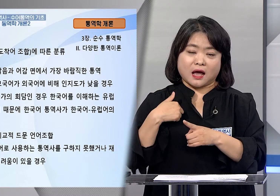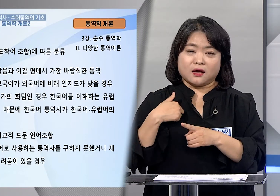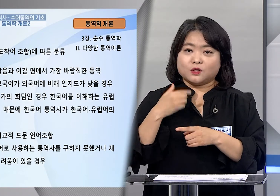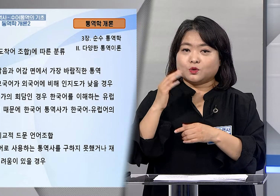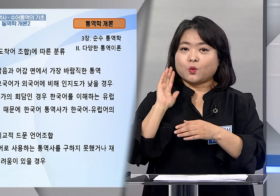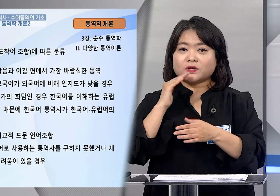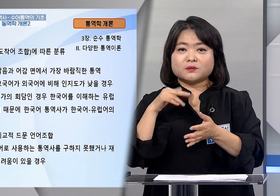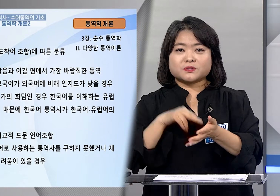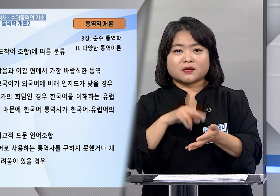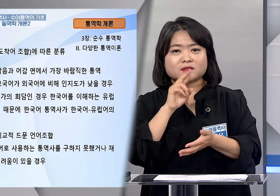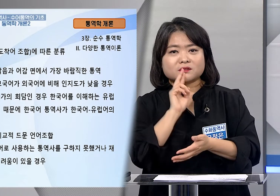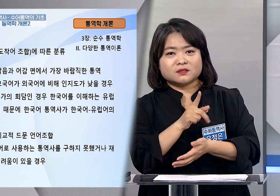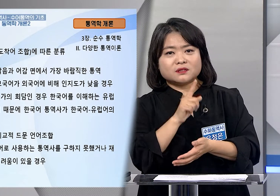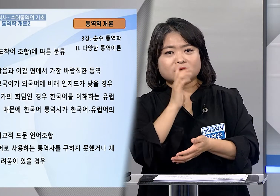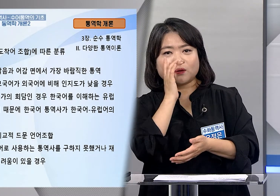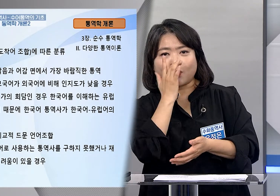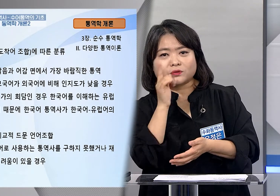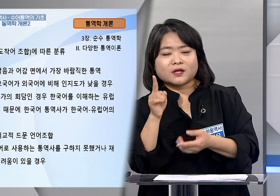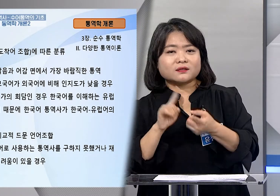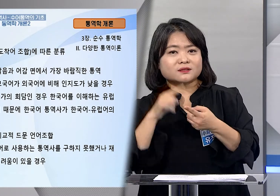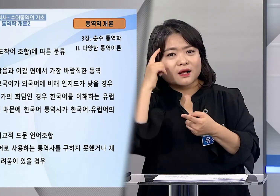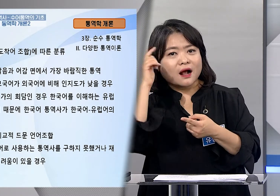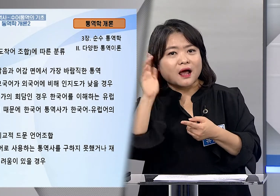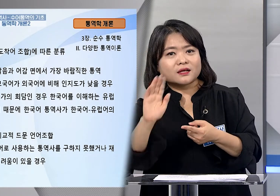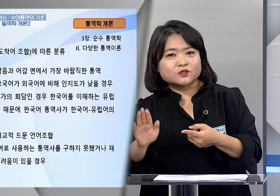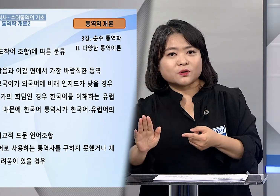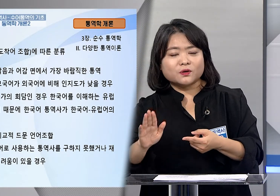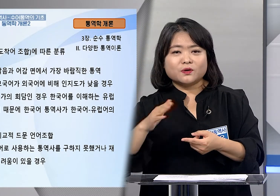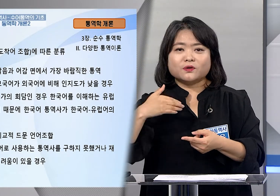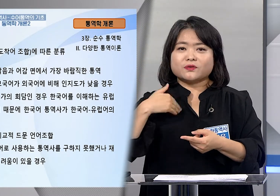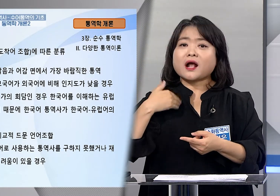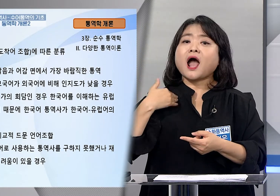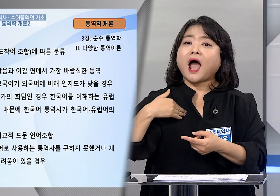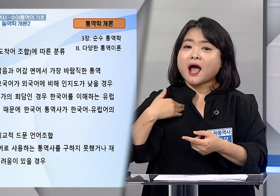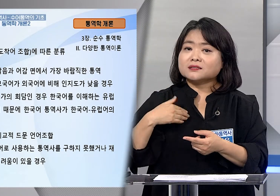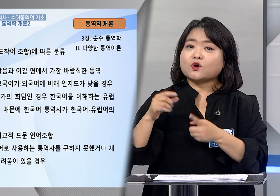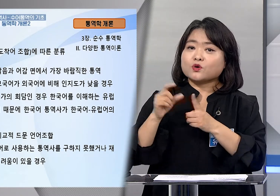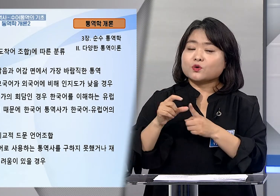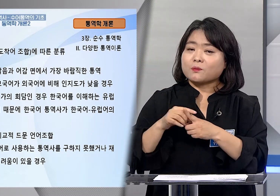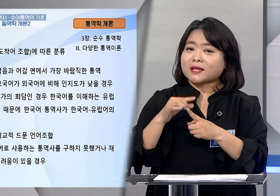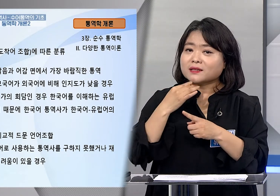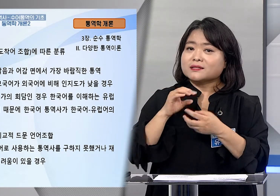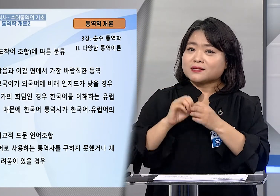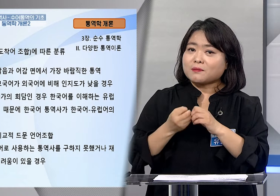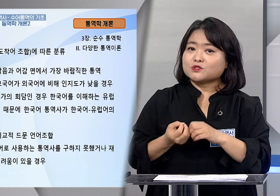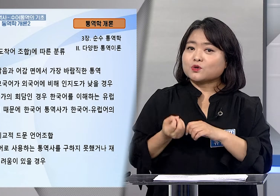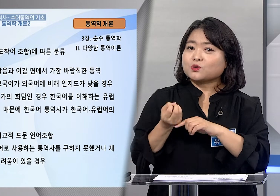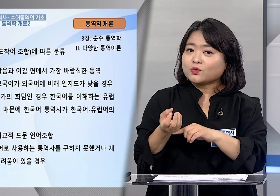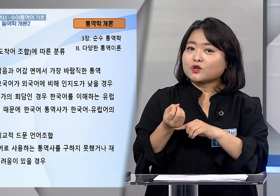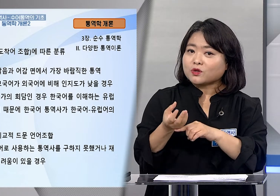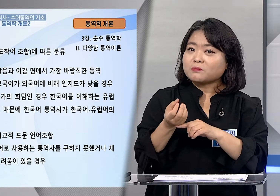농인 입장에서 틀리거나 모른다는 걸 생각 안 하죠. 내가 아는 어휘로만 짜맞추어 통역이 됩니다.